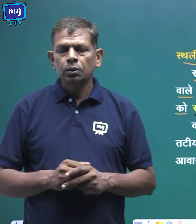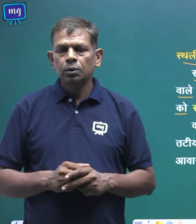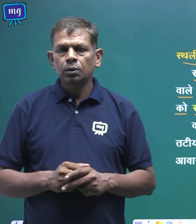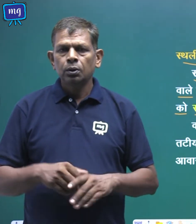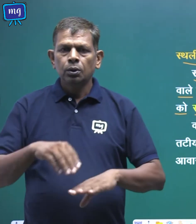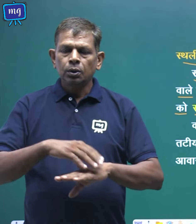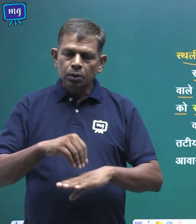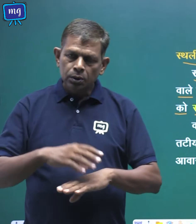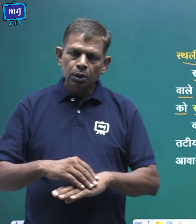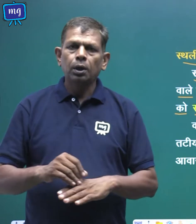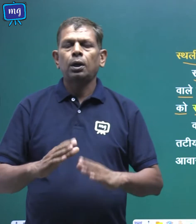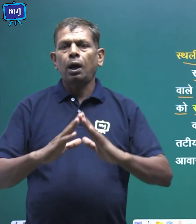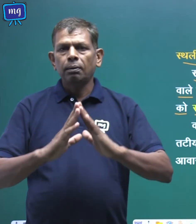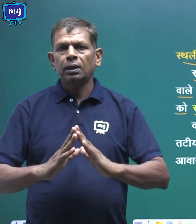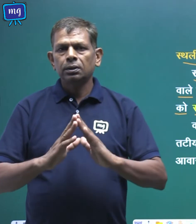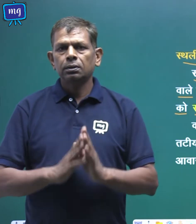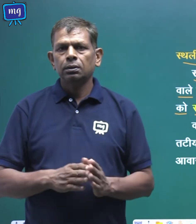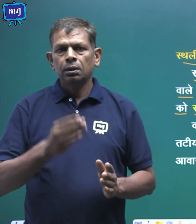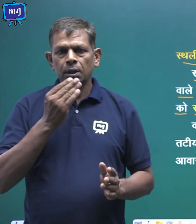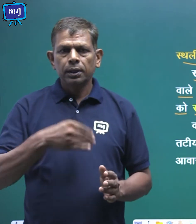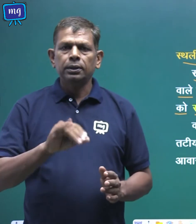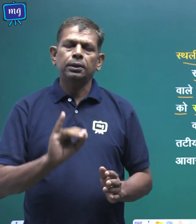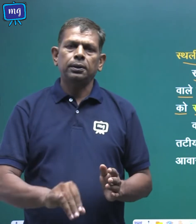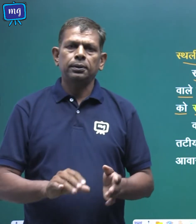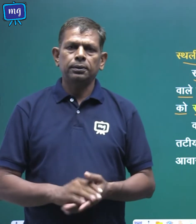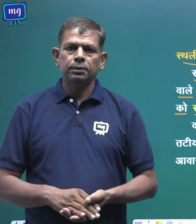स्थलीय आवास कहते हैं।